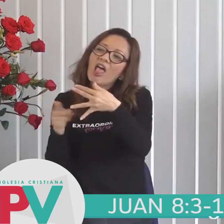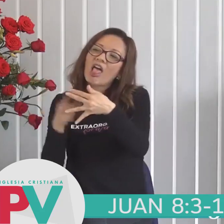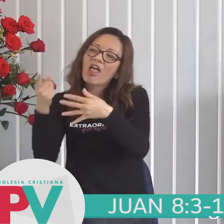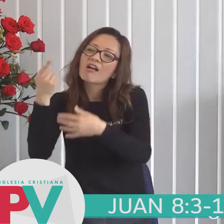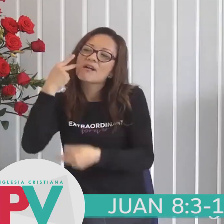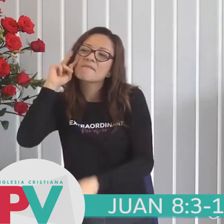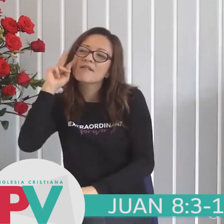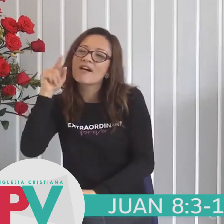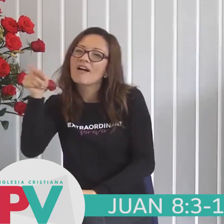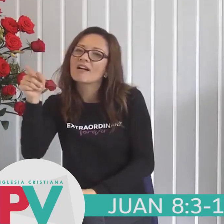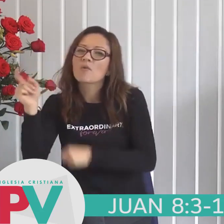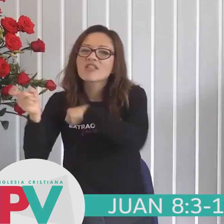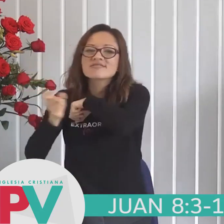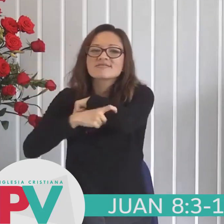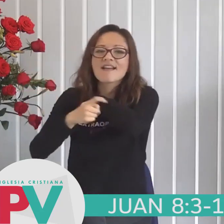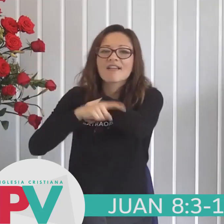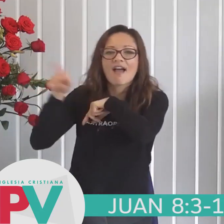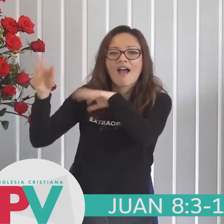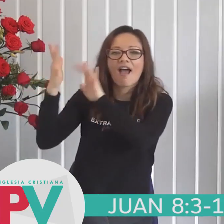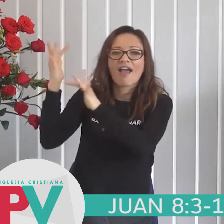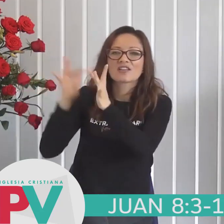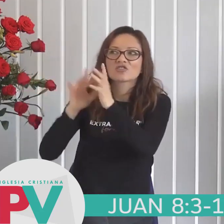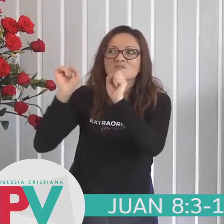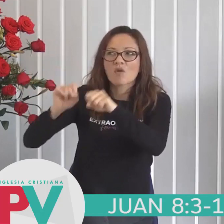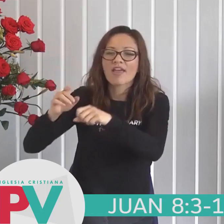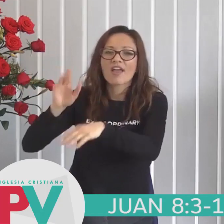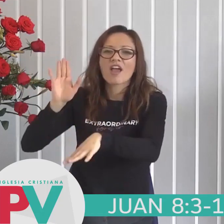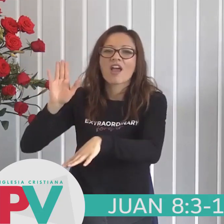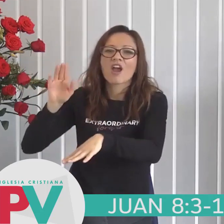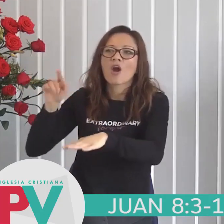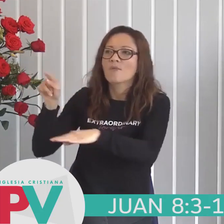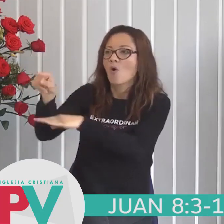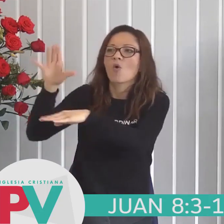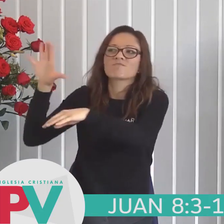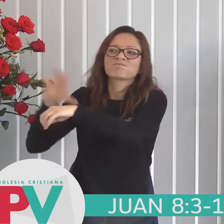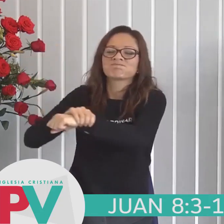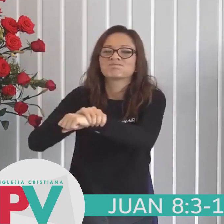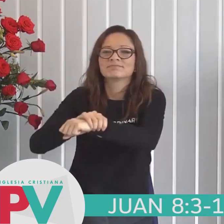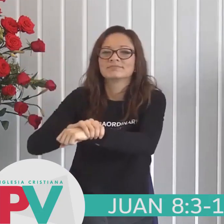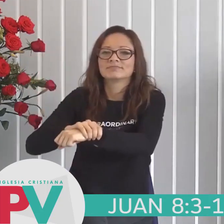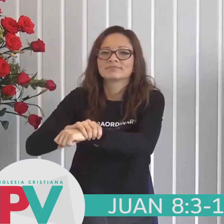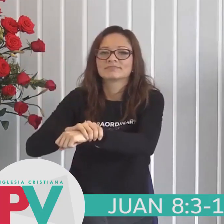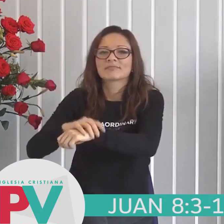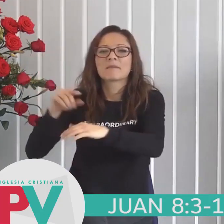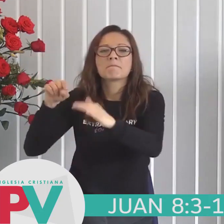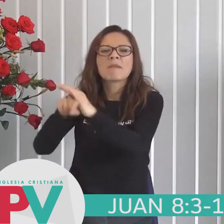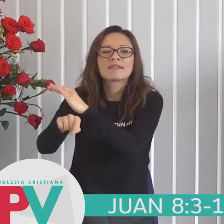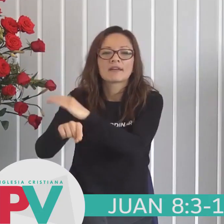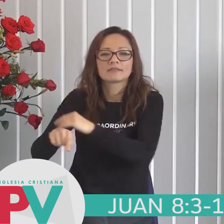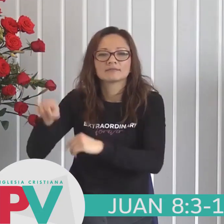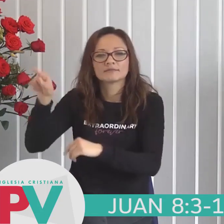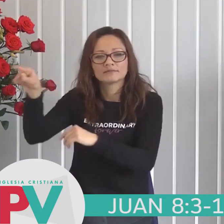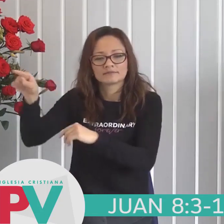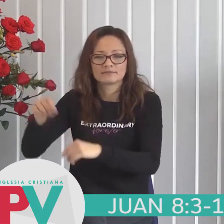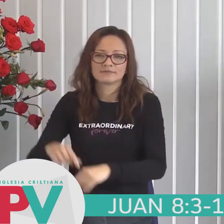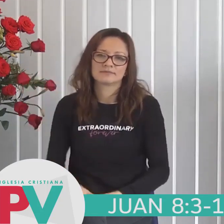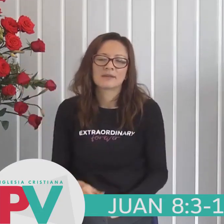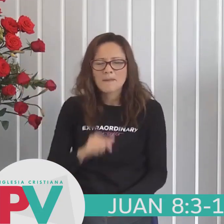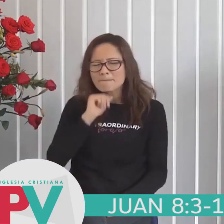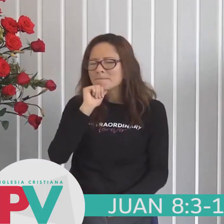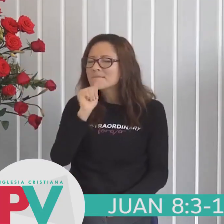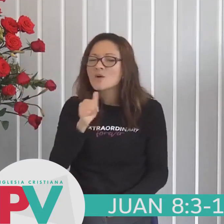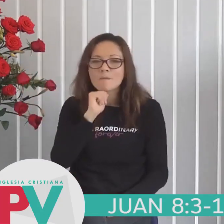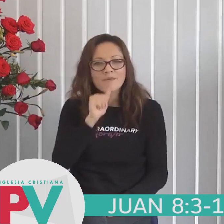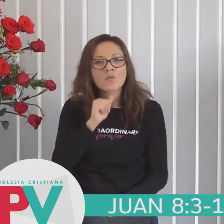Mas decían esto tentándole para poder ¿qué? No solamente querían acusar a la mujer. ¿Sabe a quién querían acusar? Peor